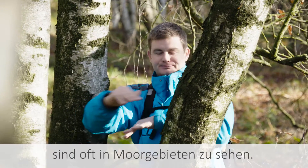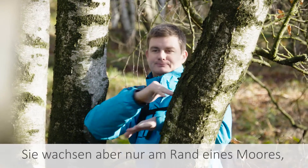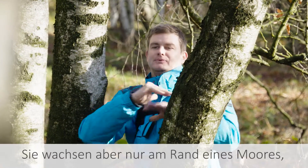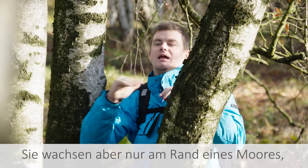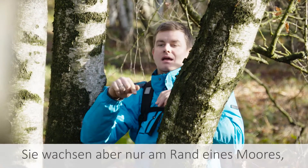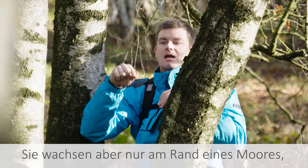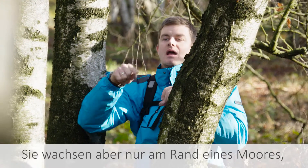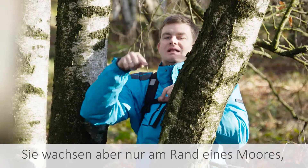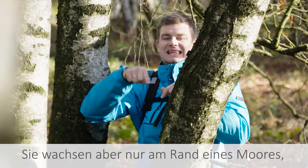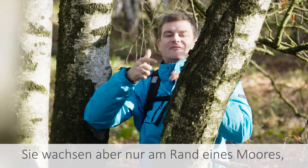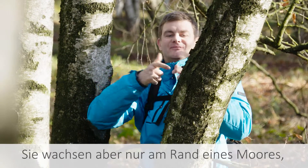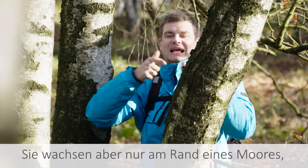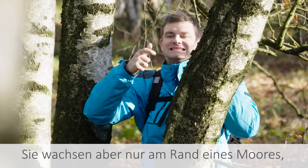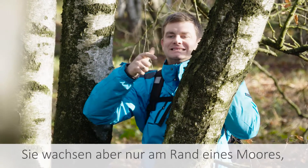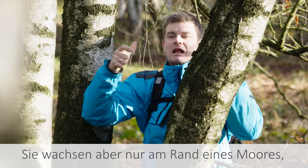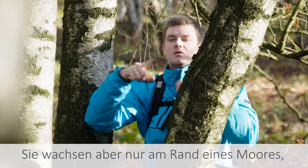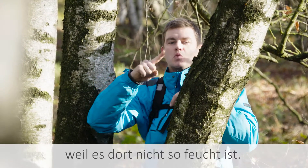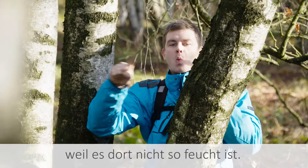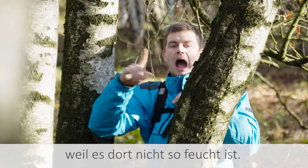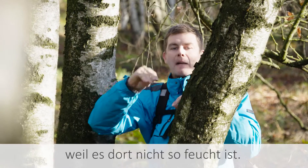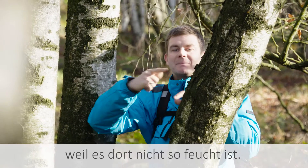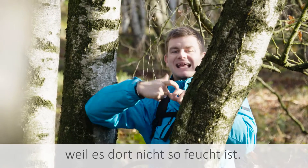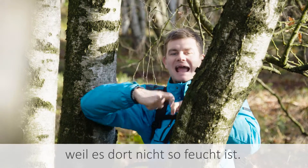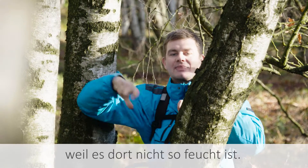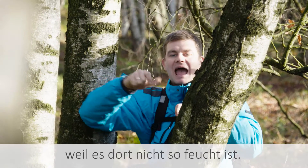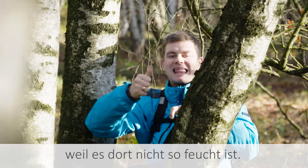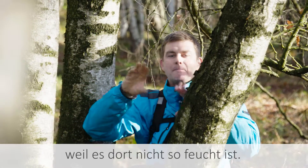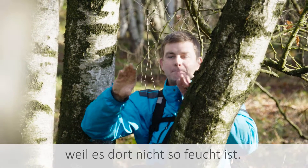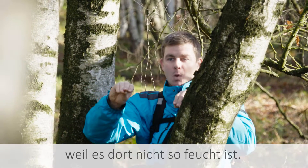Sie wachsen aber nur am Rand eines Moores, weil es dort nicht so feucht ist.